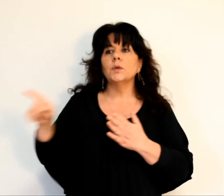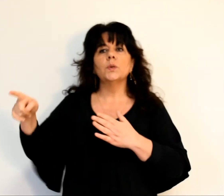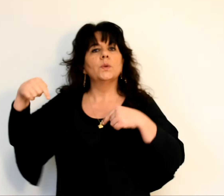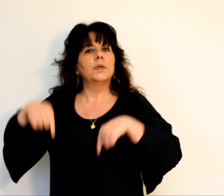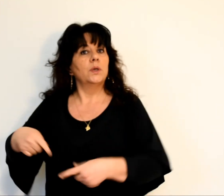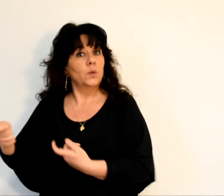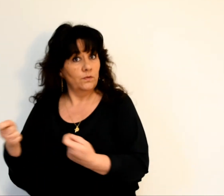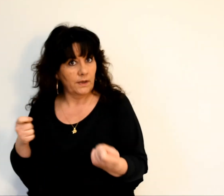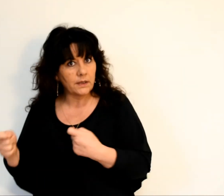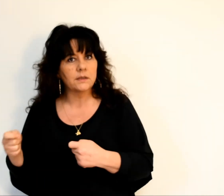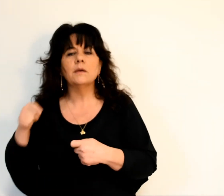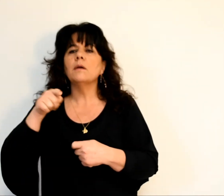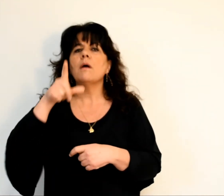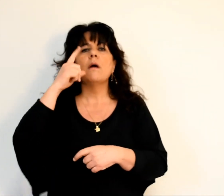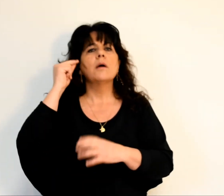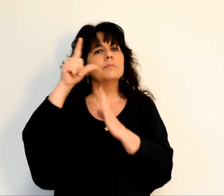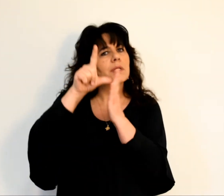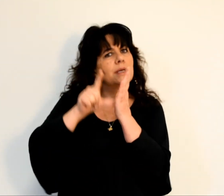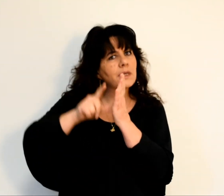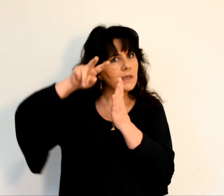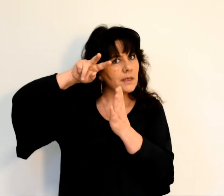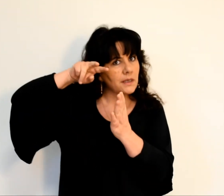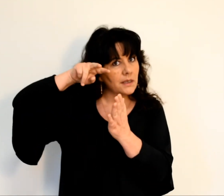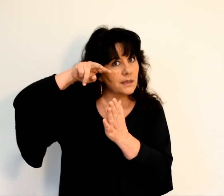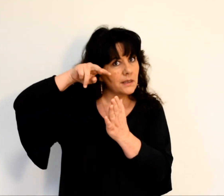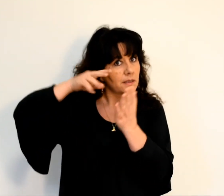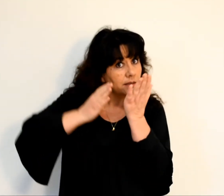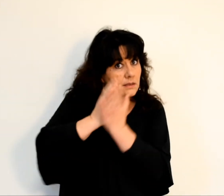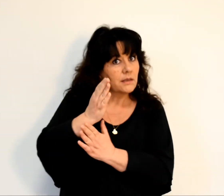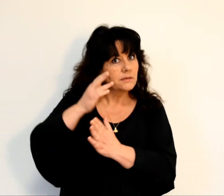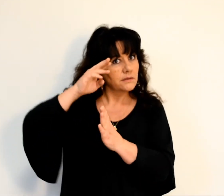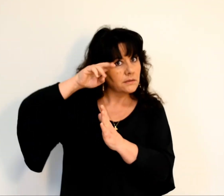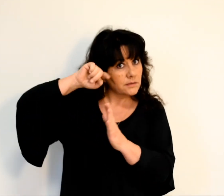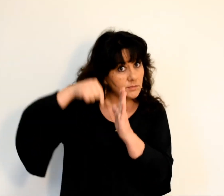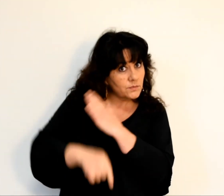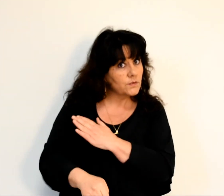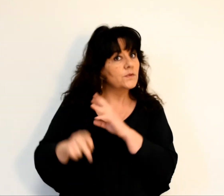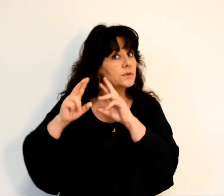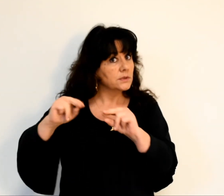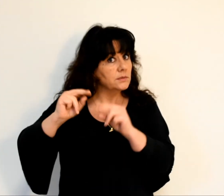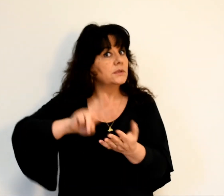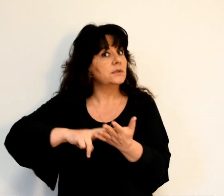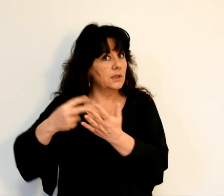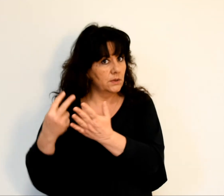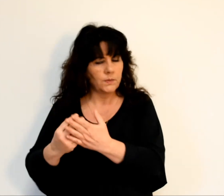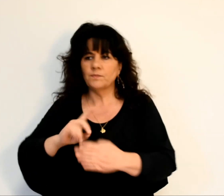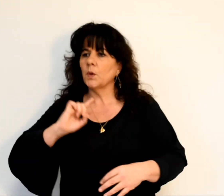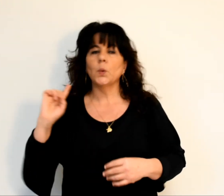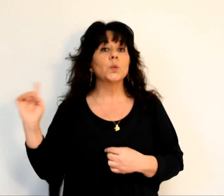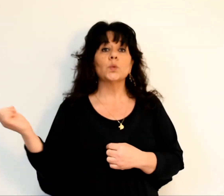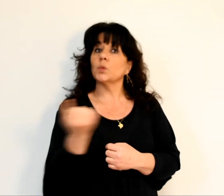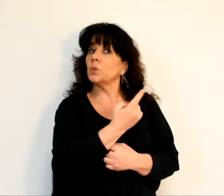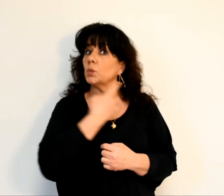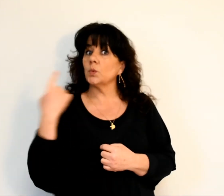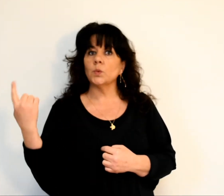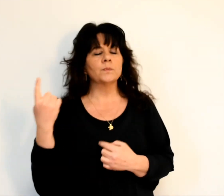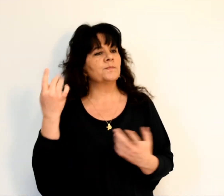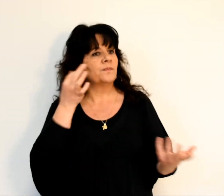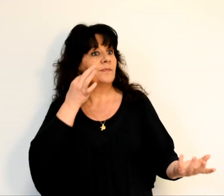Lévites, qui donnaient les explications, dirent à tout le peuple : « Ce jour est consacré